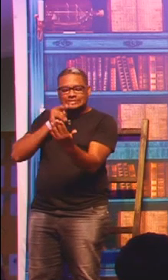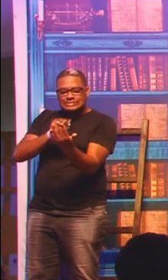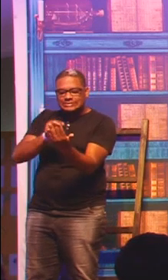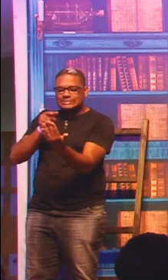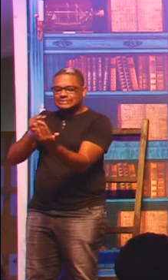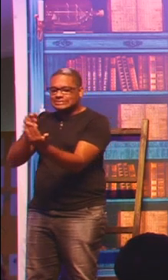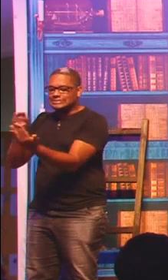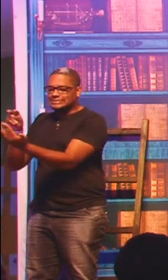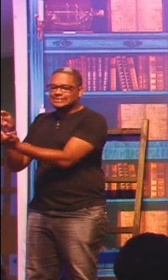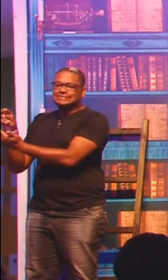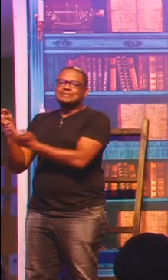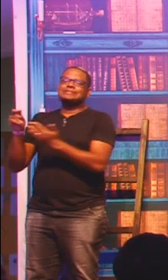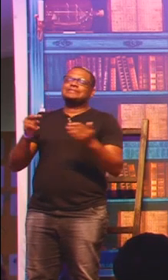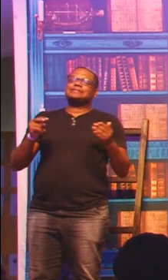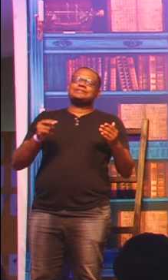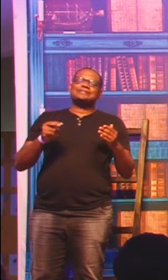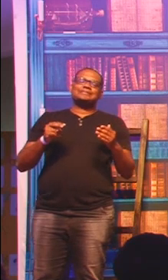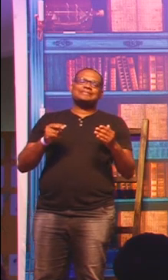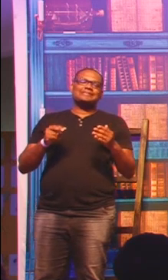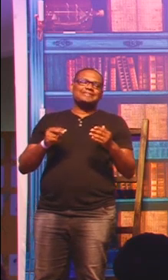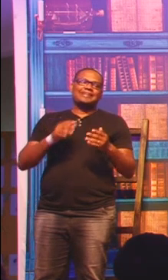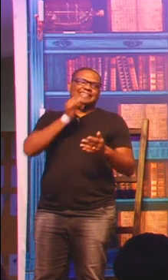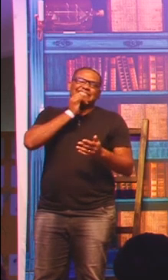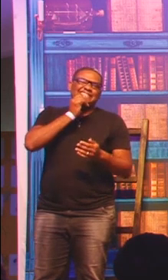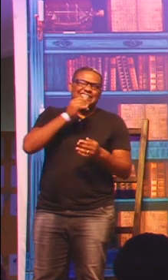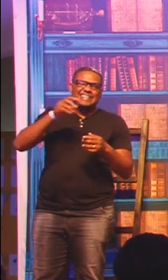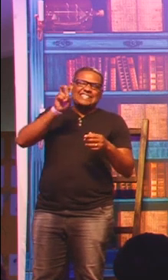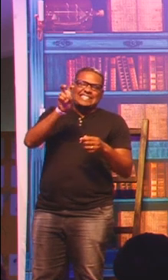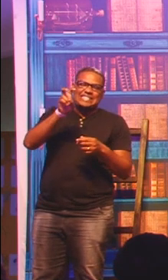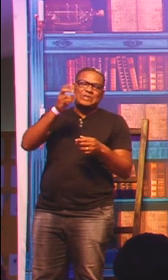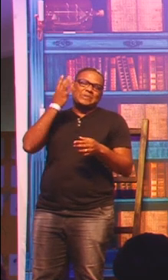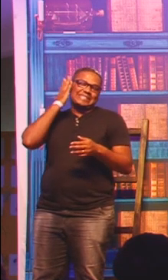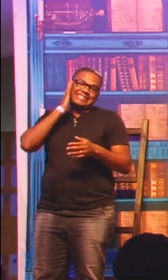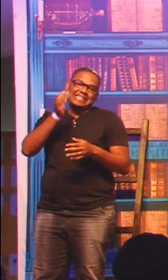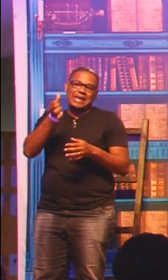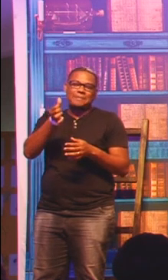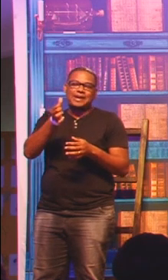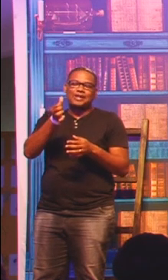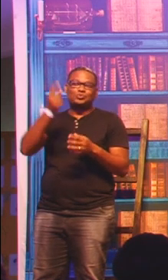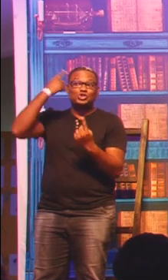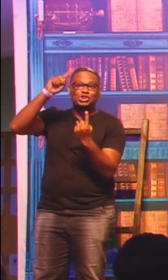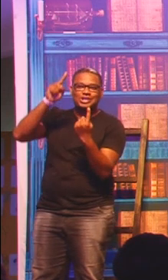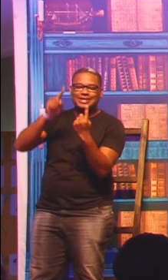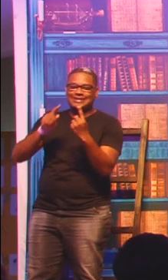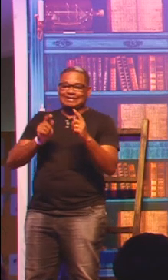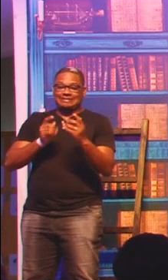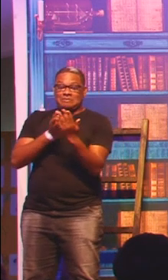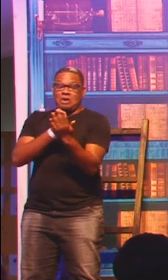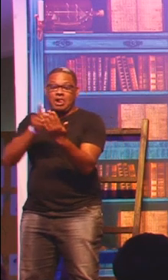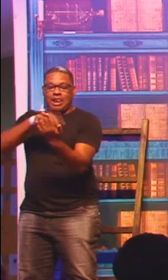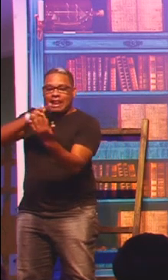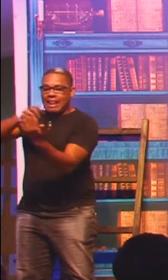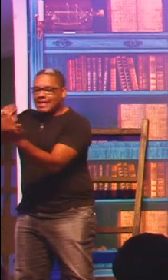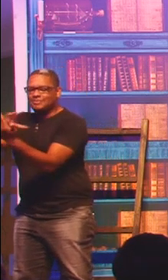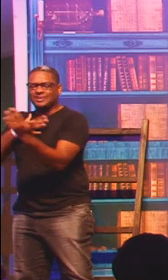ler... Estava lendo, tipo assim, 5, 6 páginas de vida. Aí comecei a economizar.